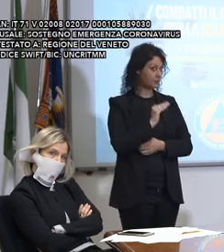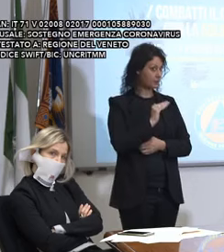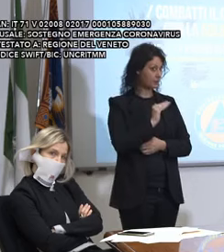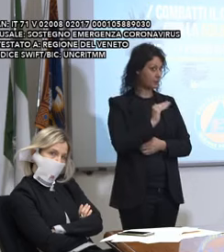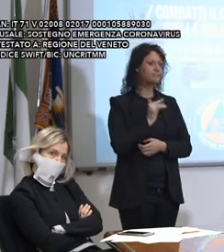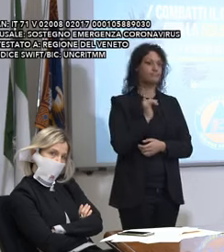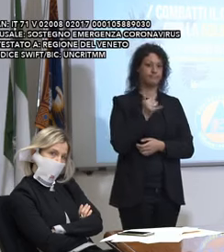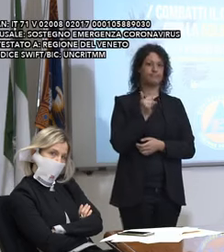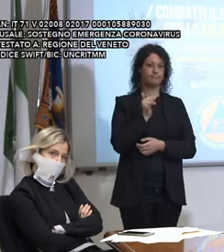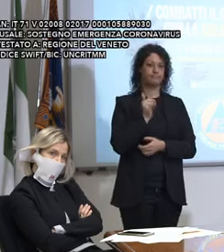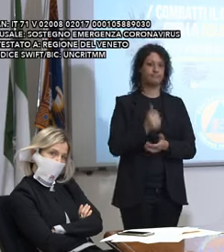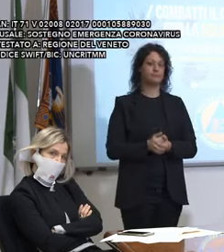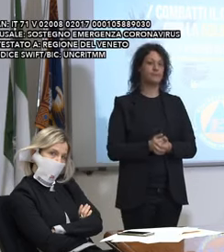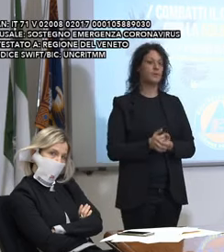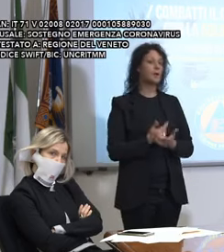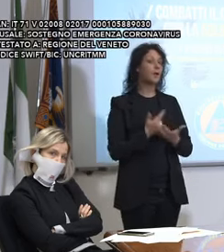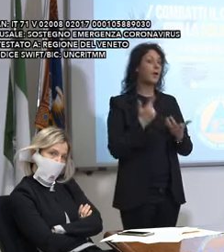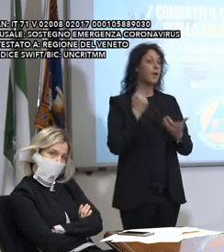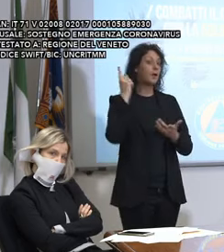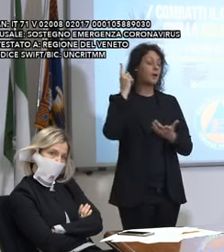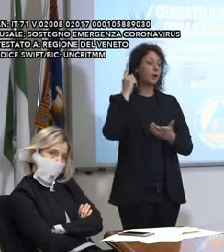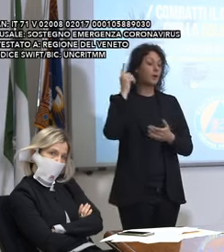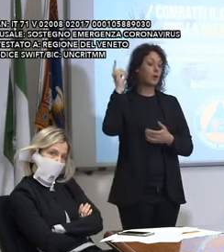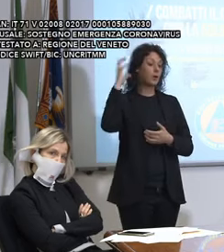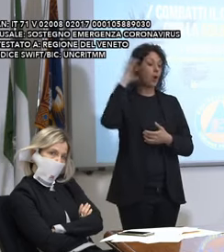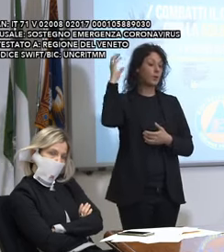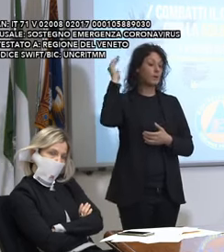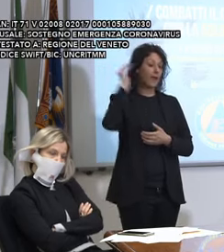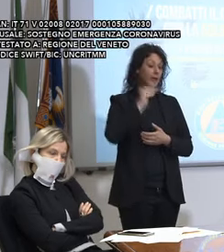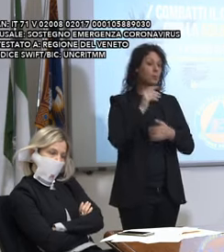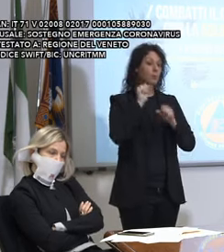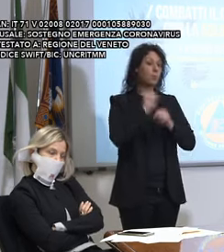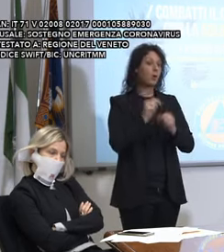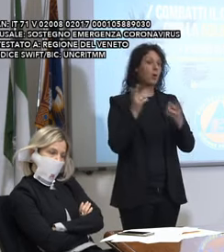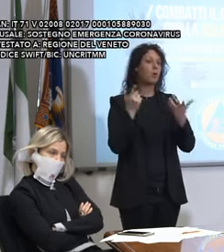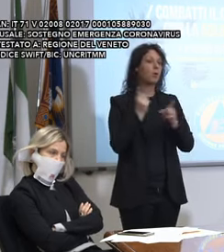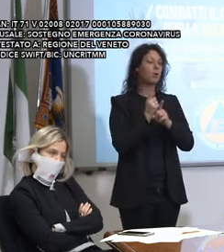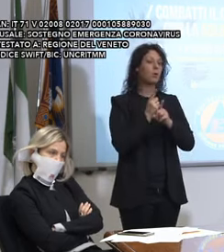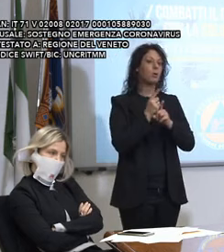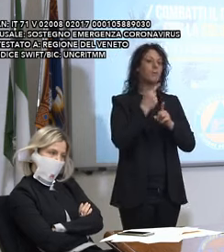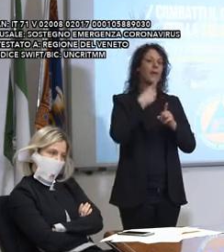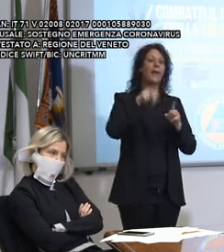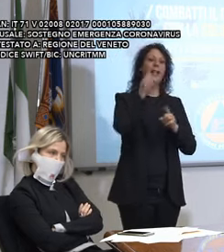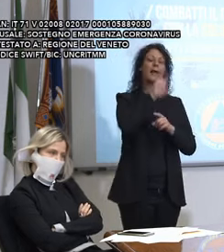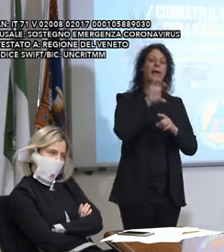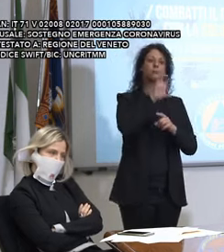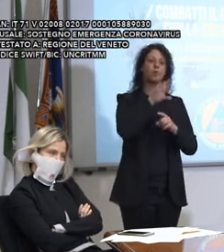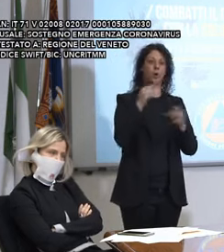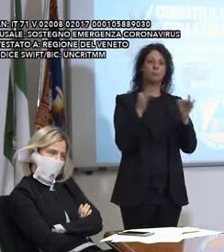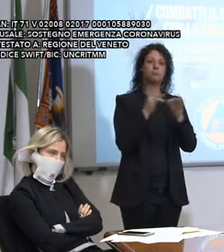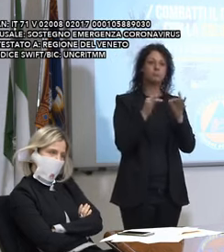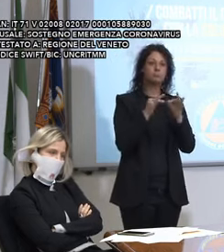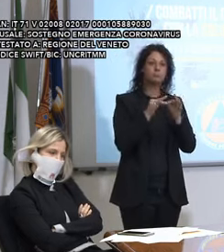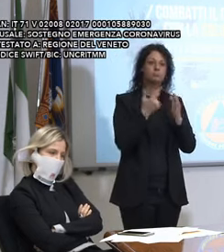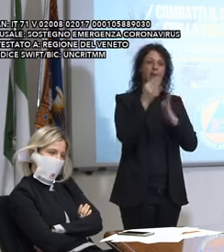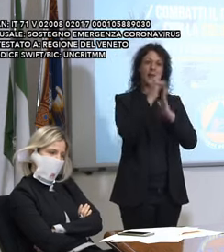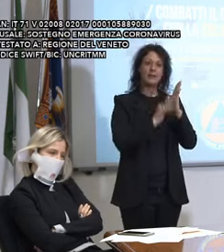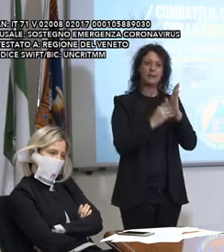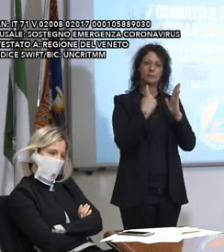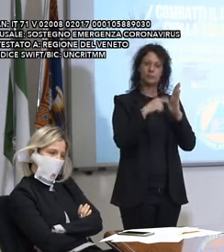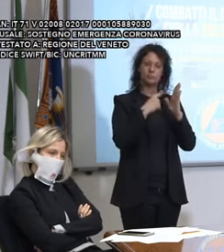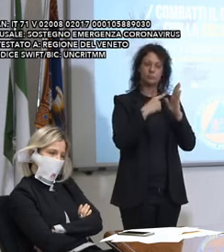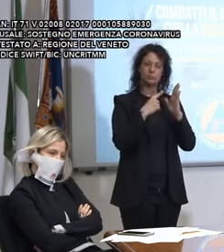coincidere col protocollo, il piano regionale che è già dettagliato? Al momento abbiamo un'idea di quello